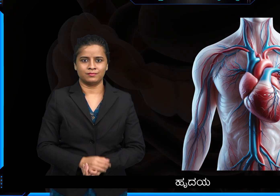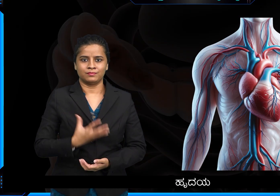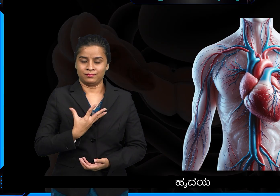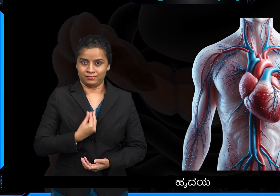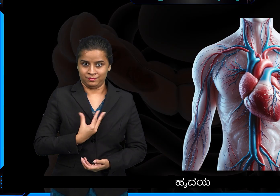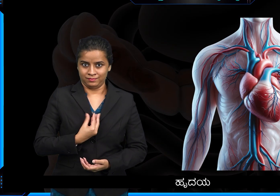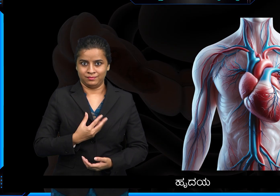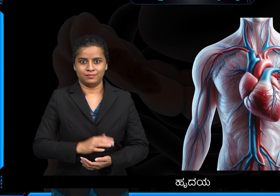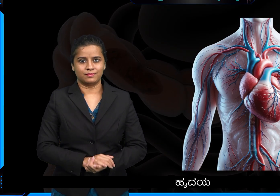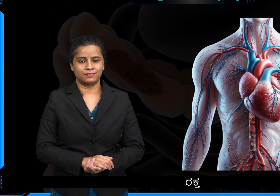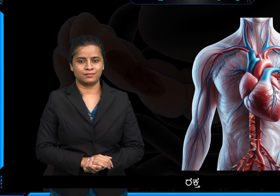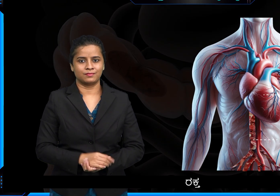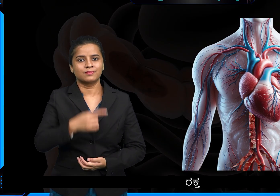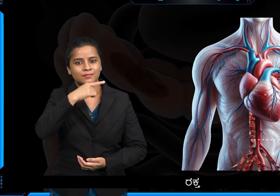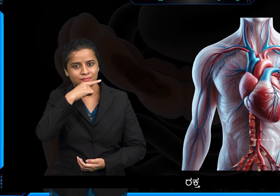ಹೃದಯ,